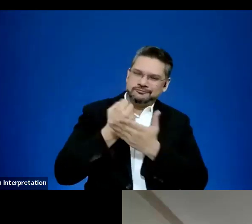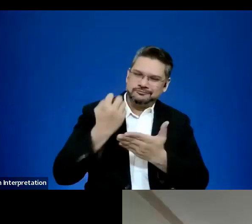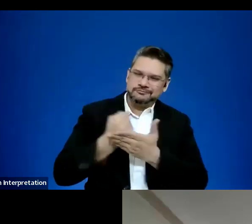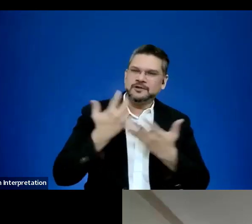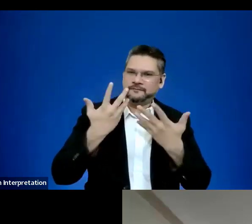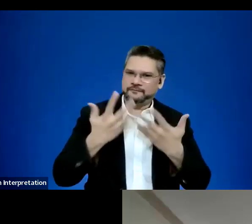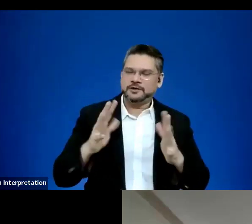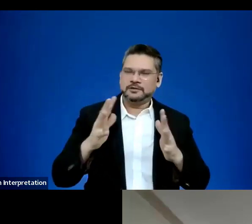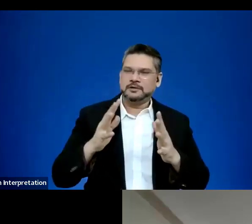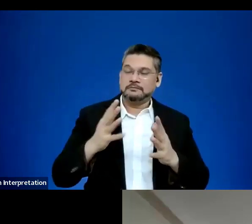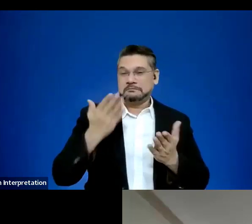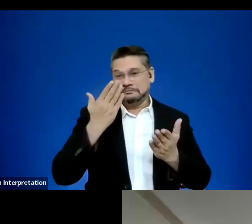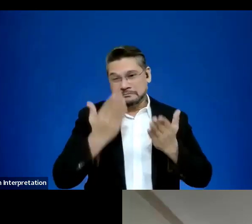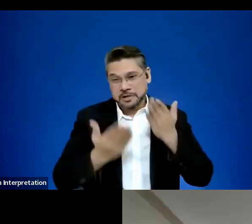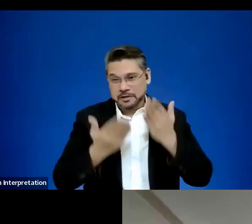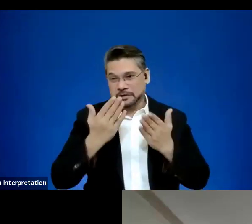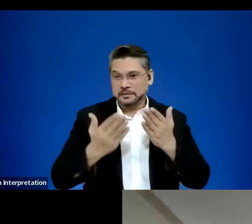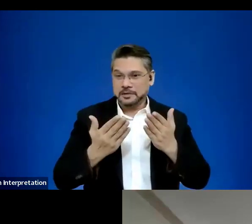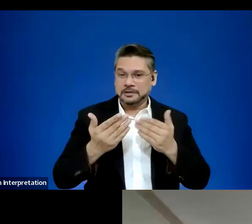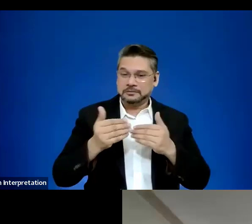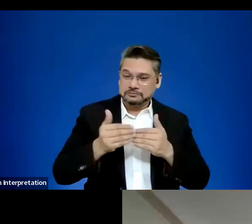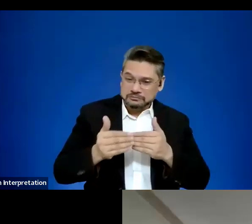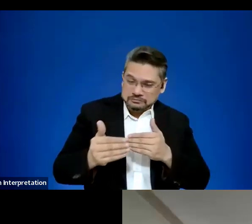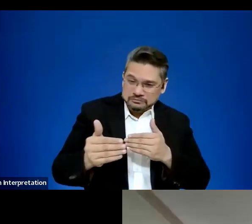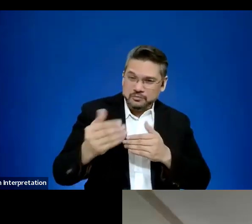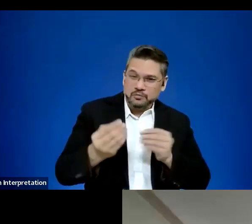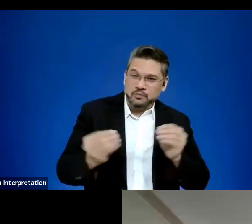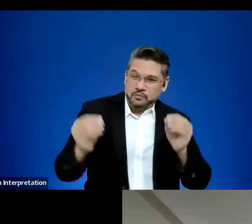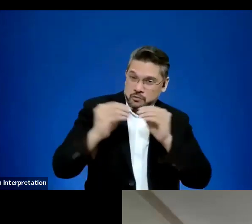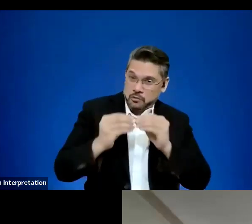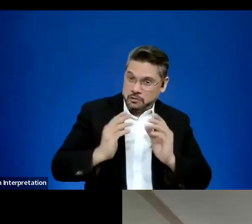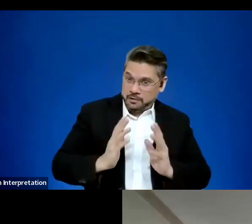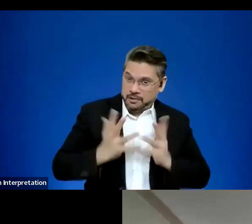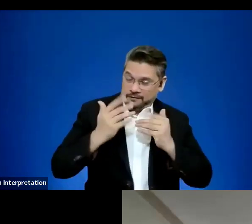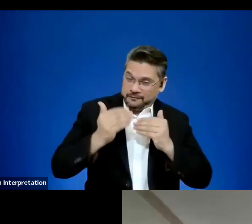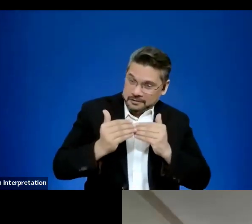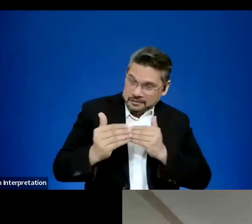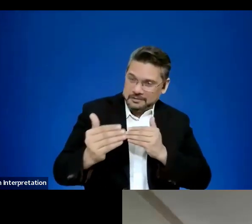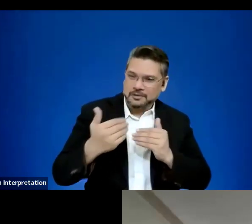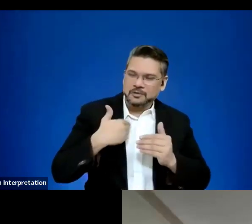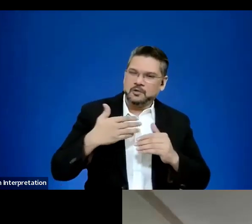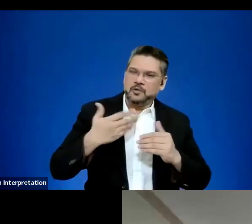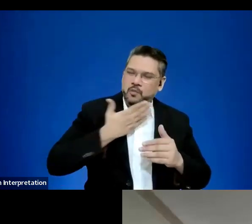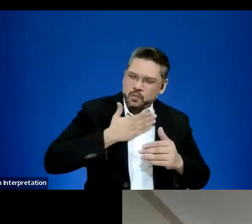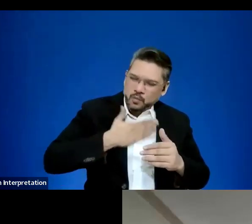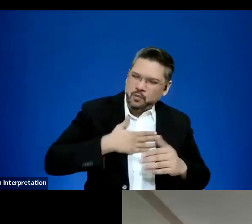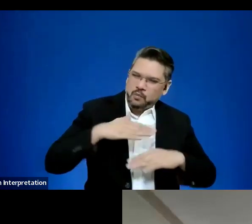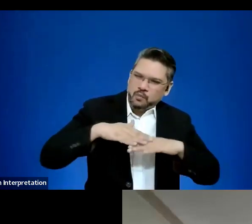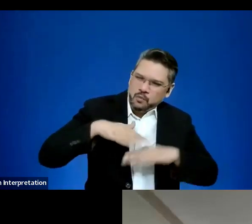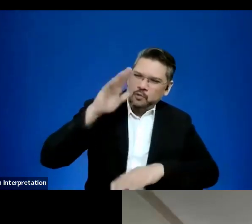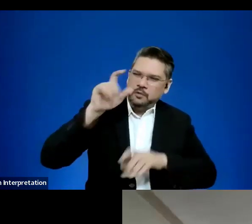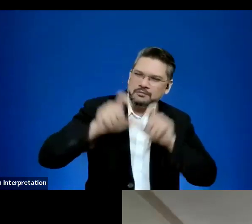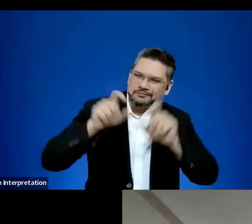我也不是认识很多人能够像我做的一样多。